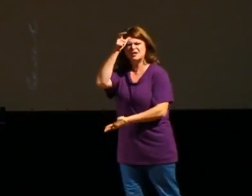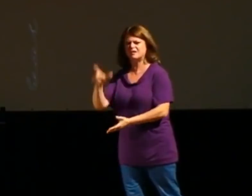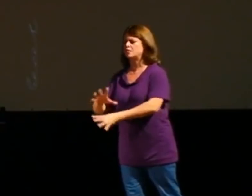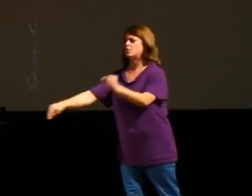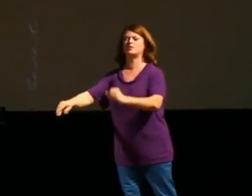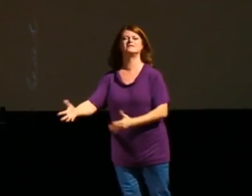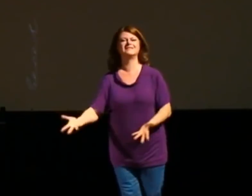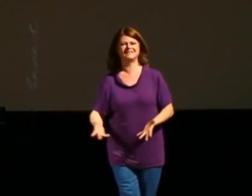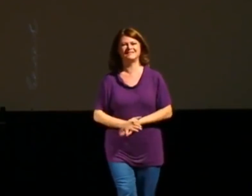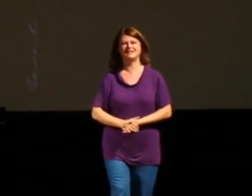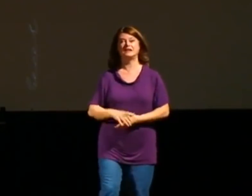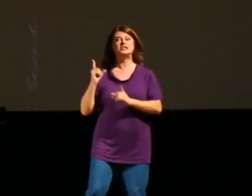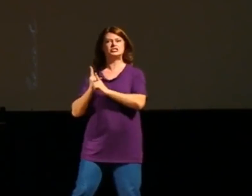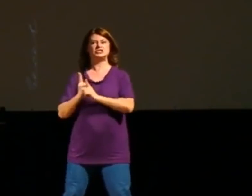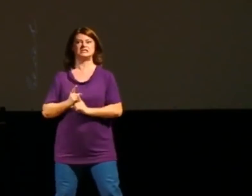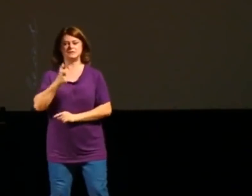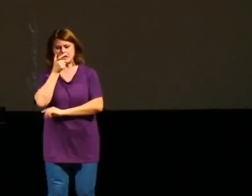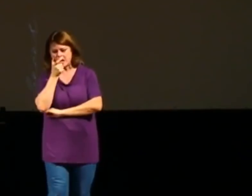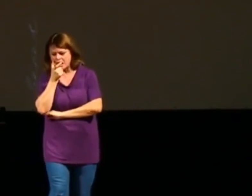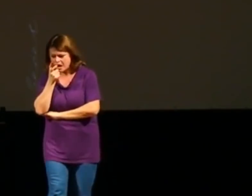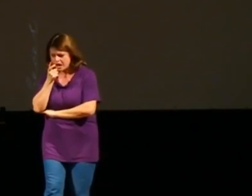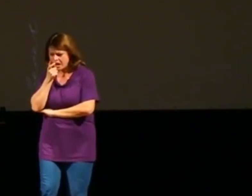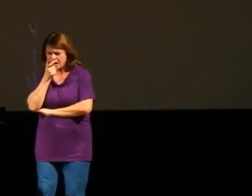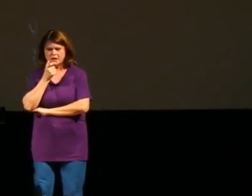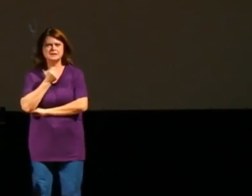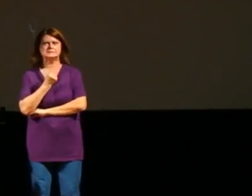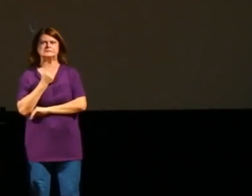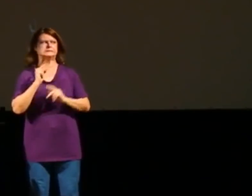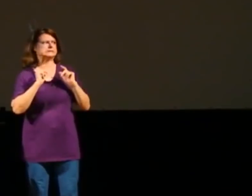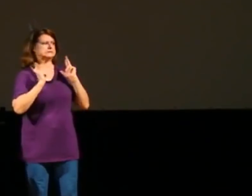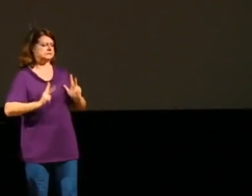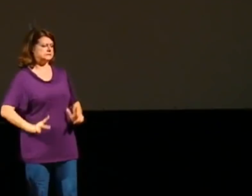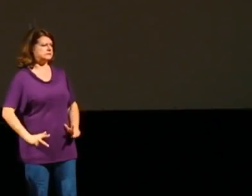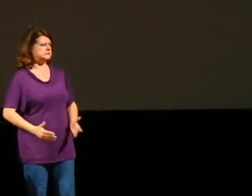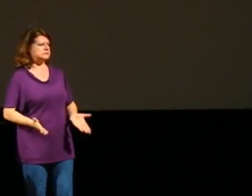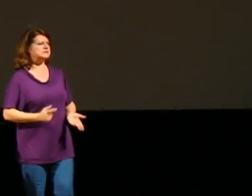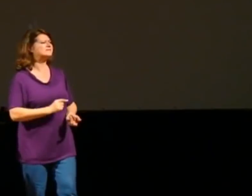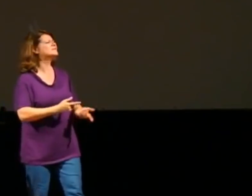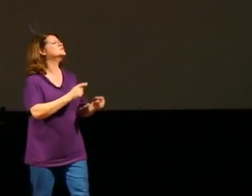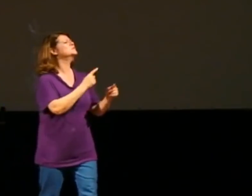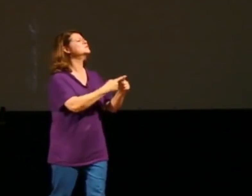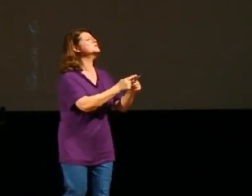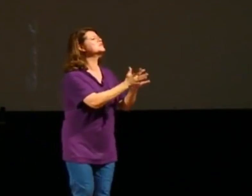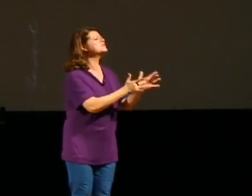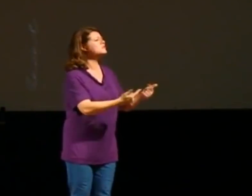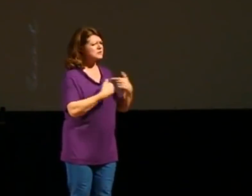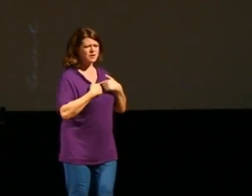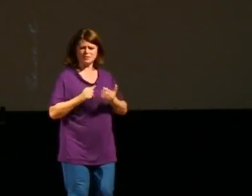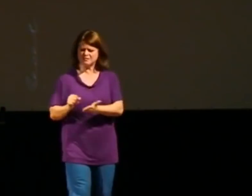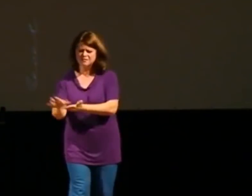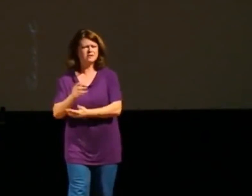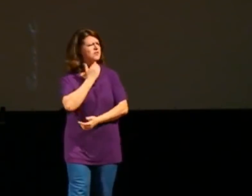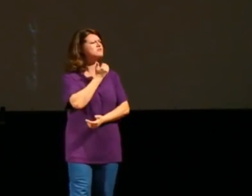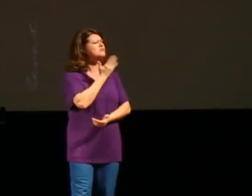fala: por causa da pequenez da vossa fé. Mas essa casta só sai com jejum e